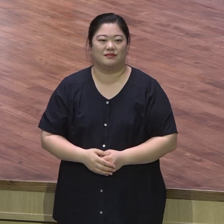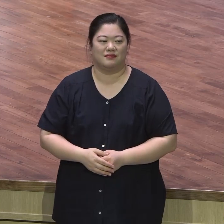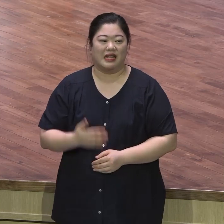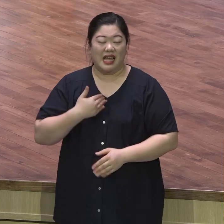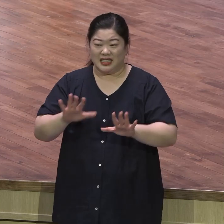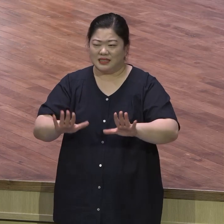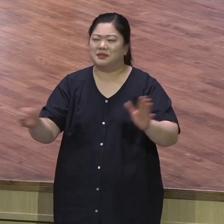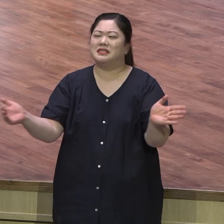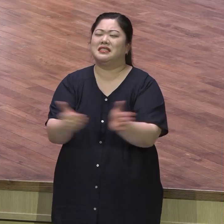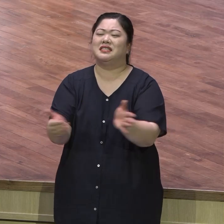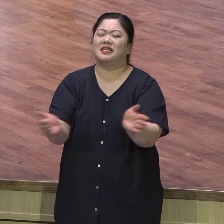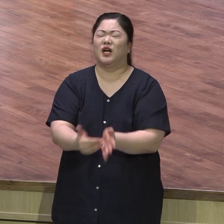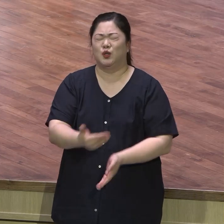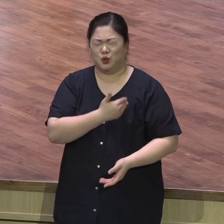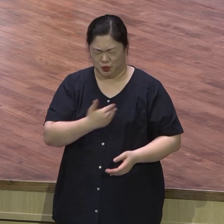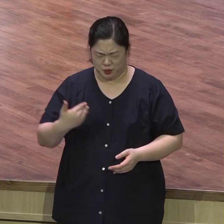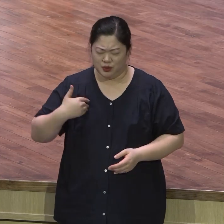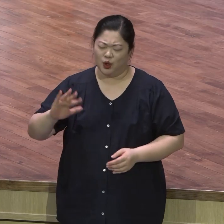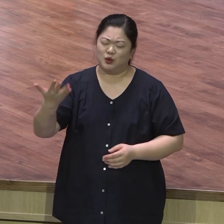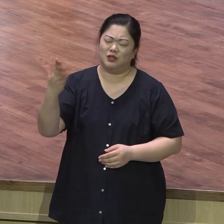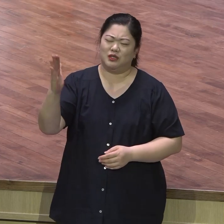이래 살다가 죽을 거야 그렇습니까